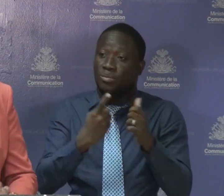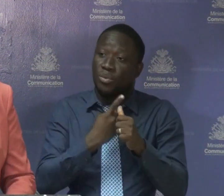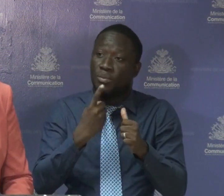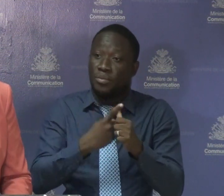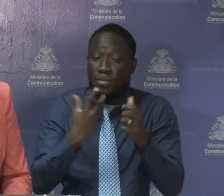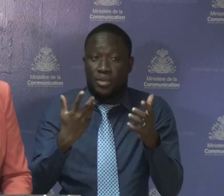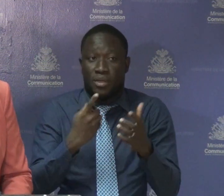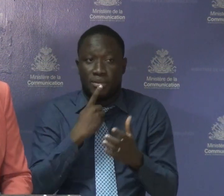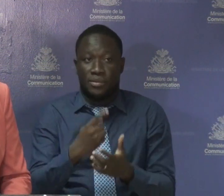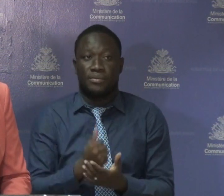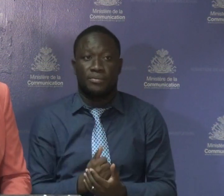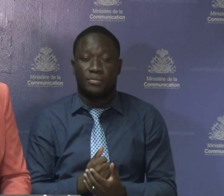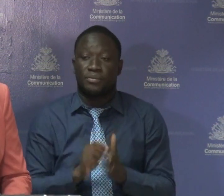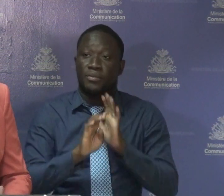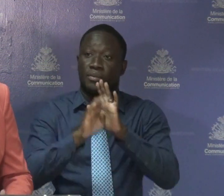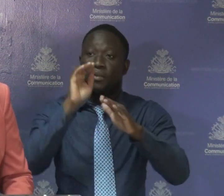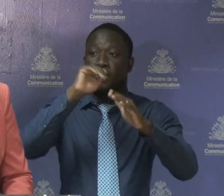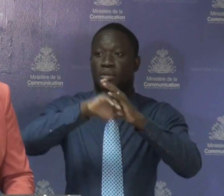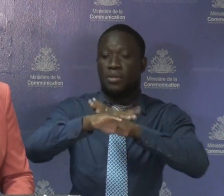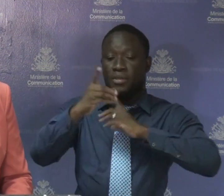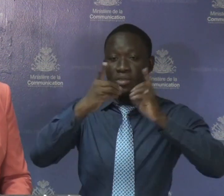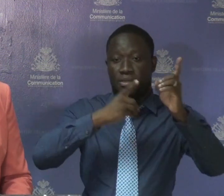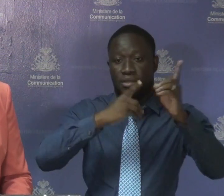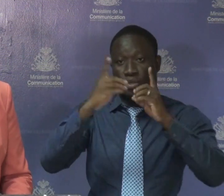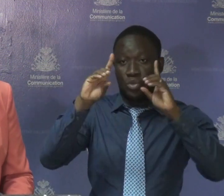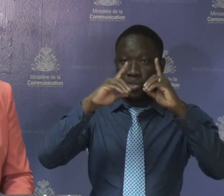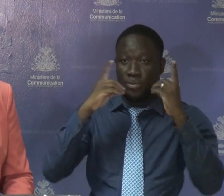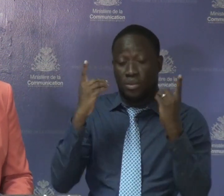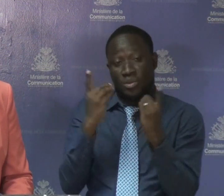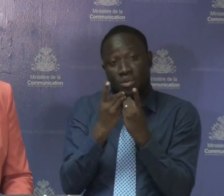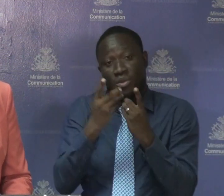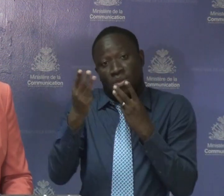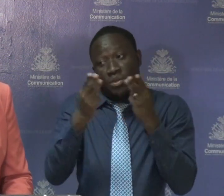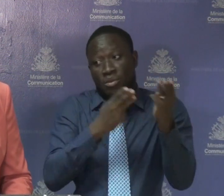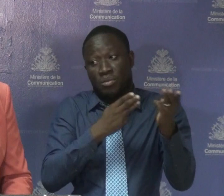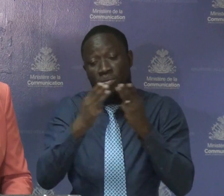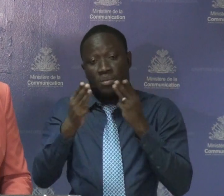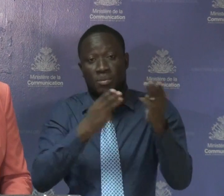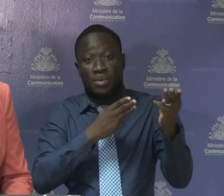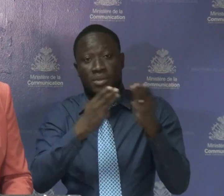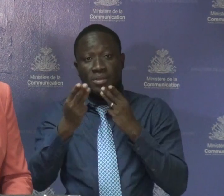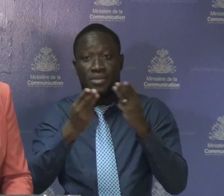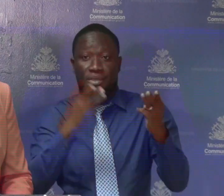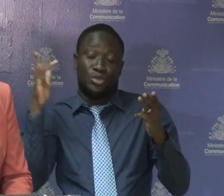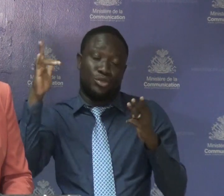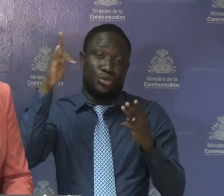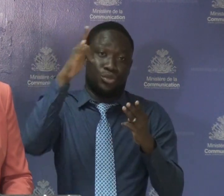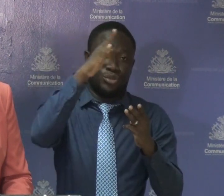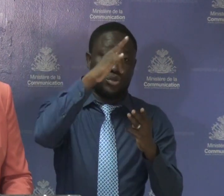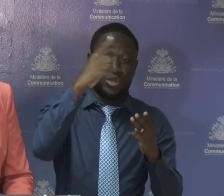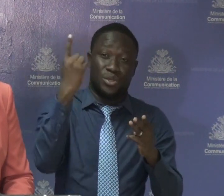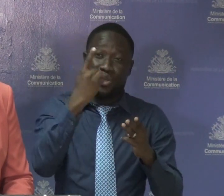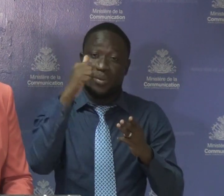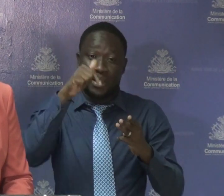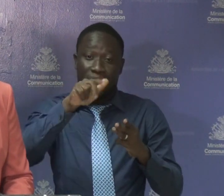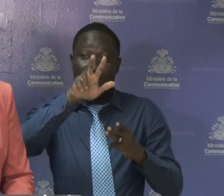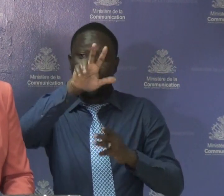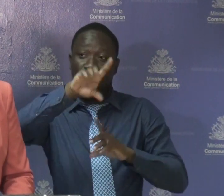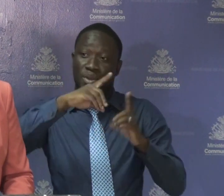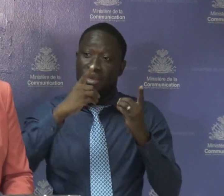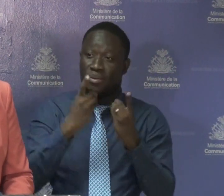simple que m'a dit non. Par exemple, au niveau des directions départementales, le ministère touriste présent seulement dans 3 départements,